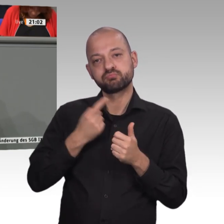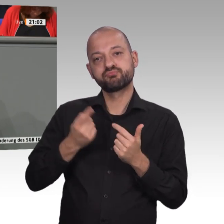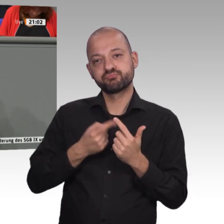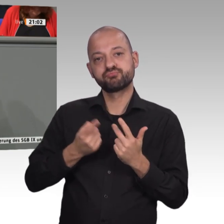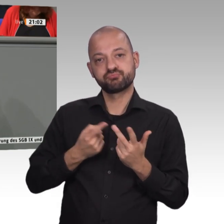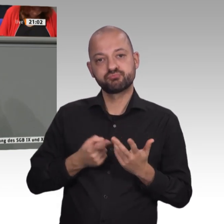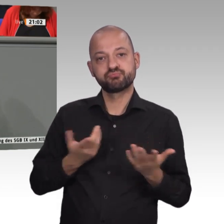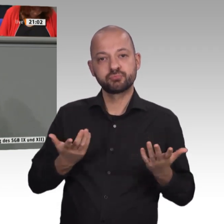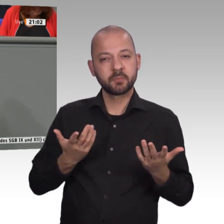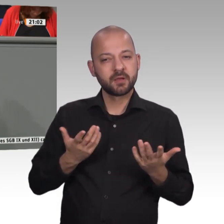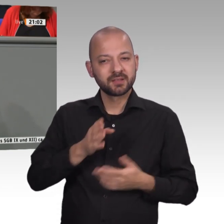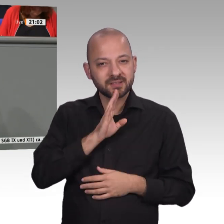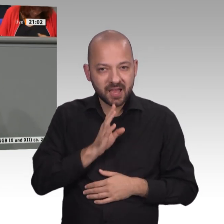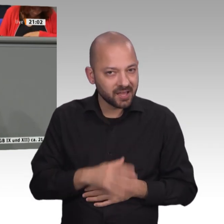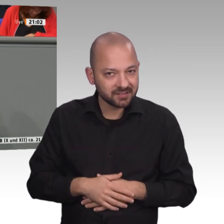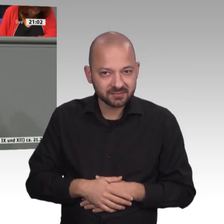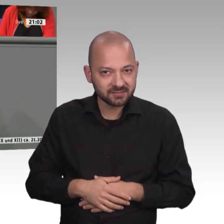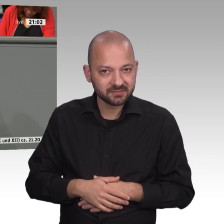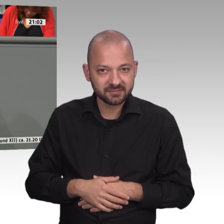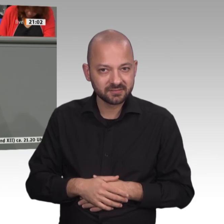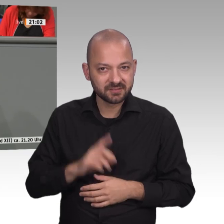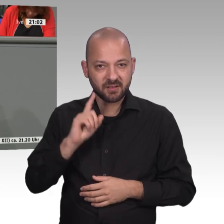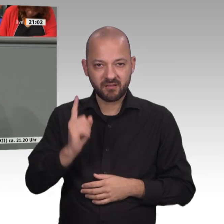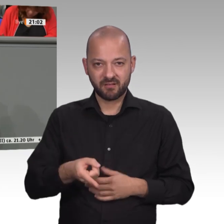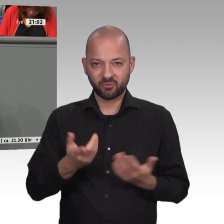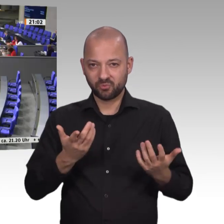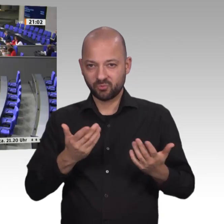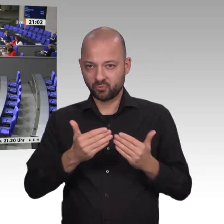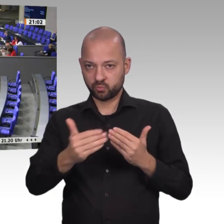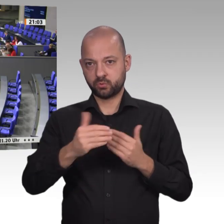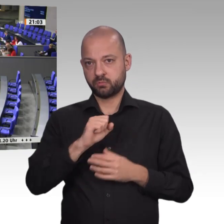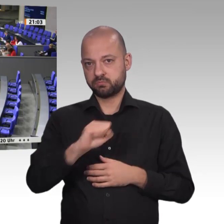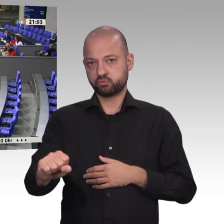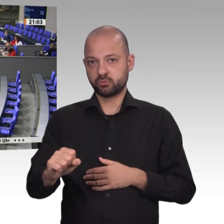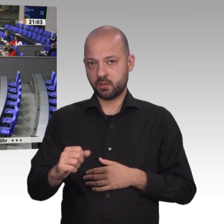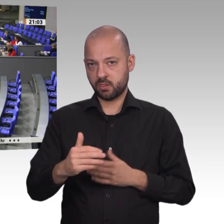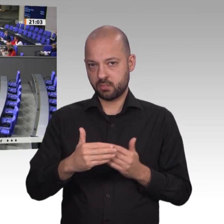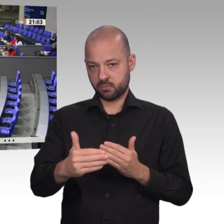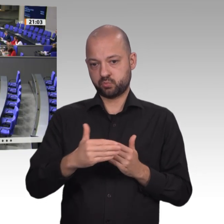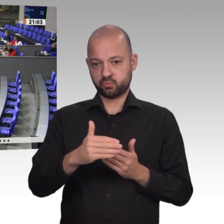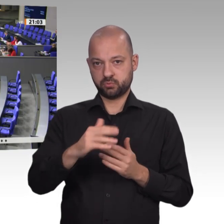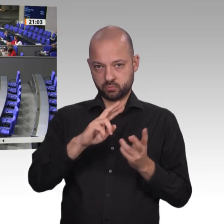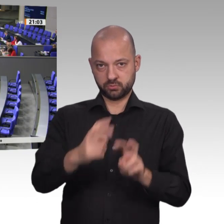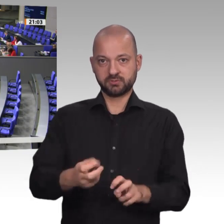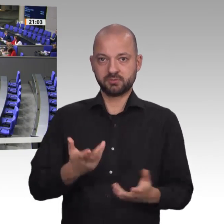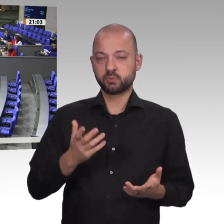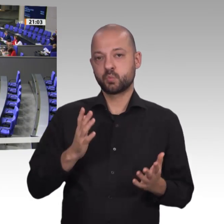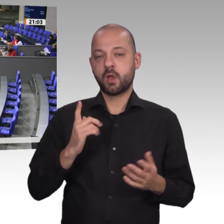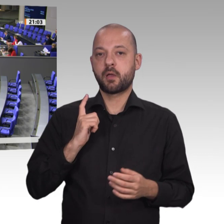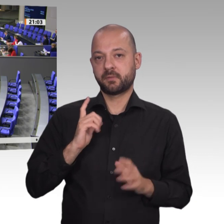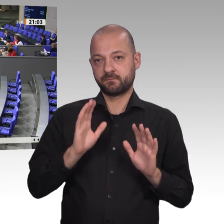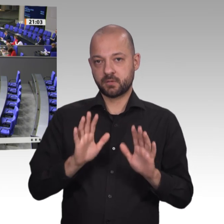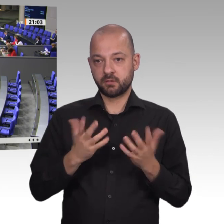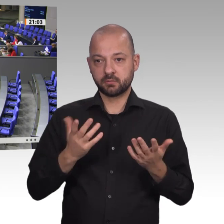Januar 2020 auf Länderebene überhaupt gelingen könnte. Vielen Dank. Die Präsidentin bedankt sich. Das habe ich mir schon